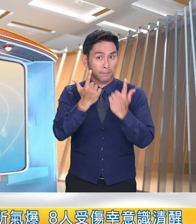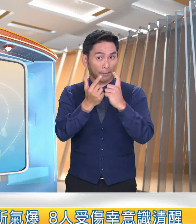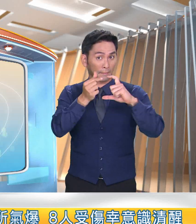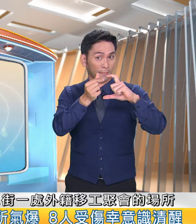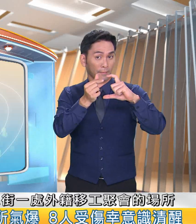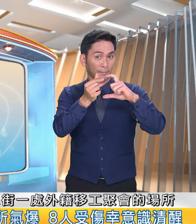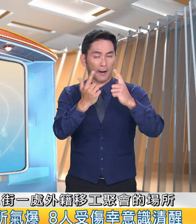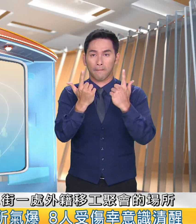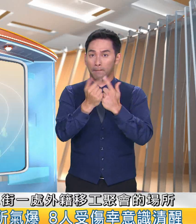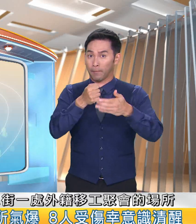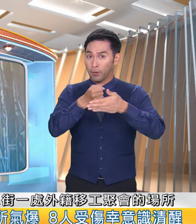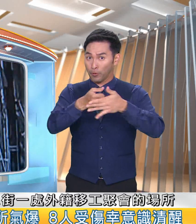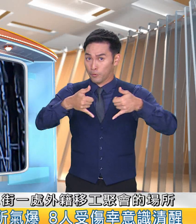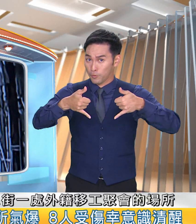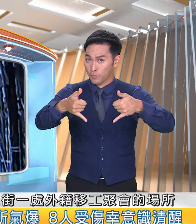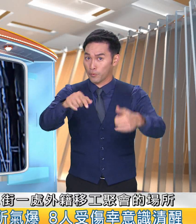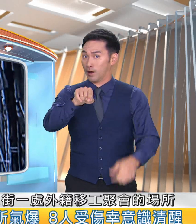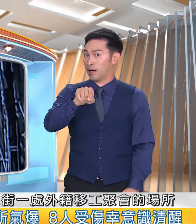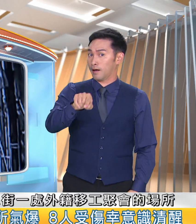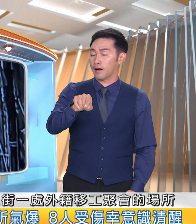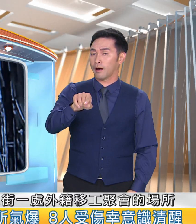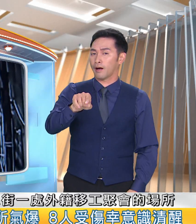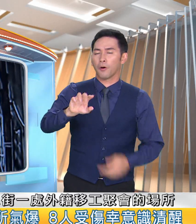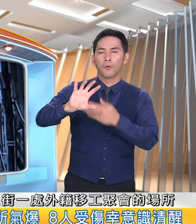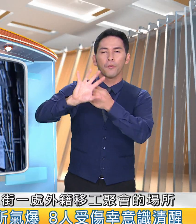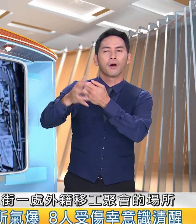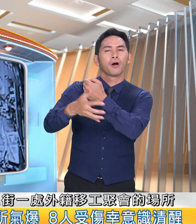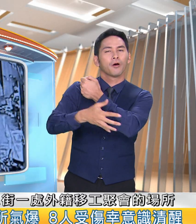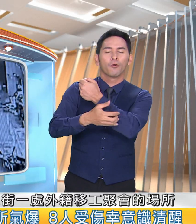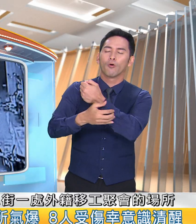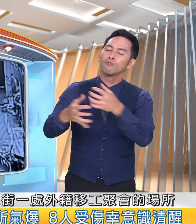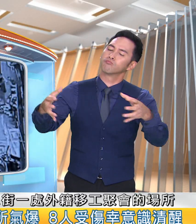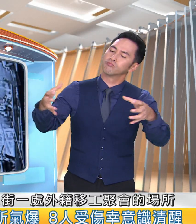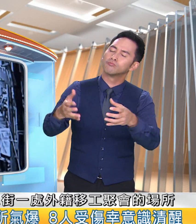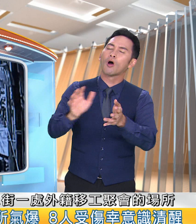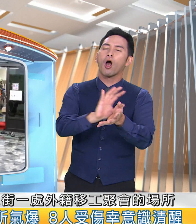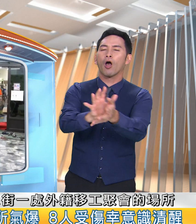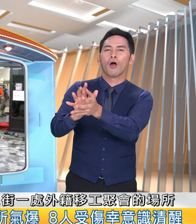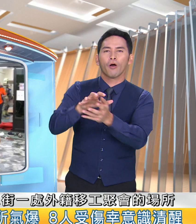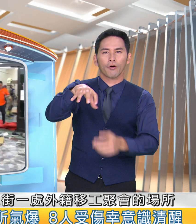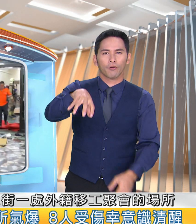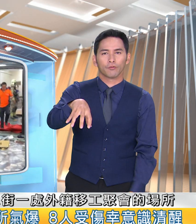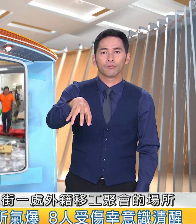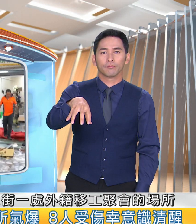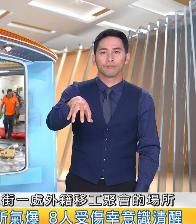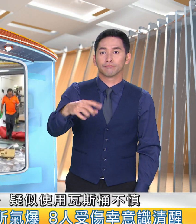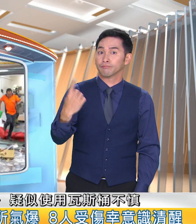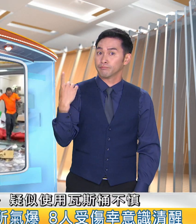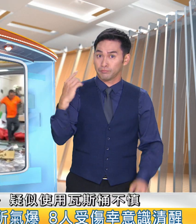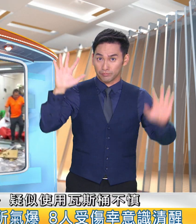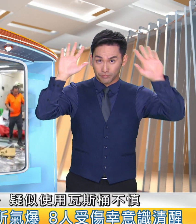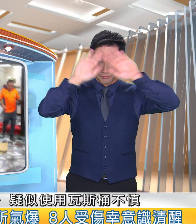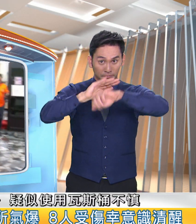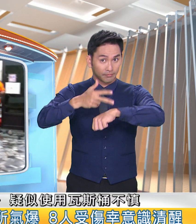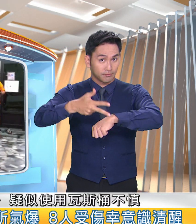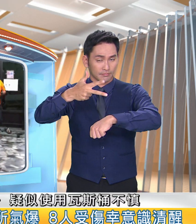台南市北区北中街一处外籍移工聚会的场所，昨天晚间